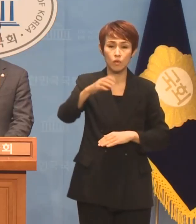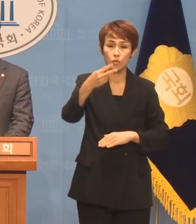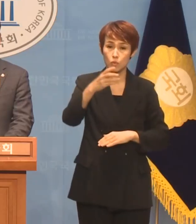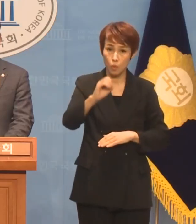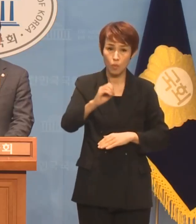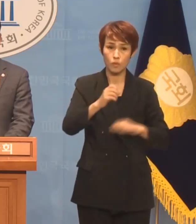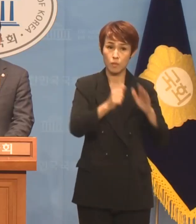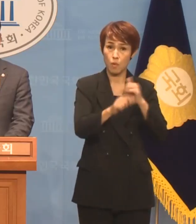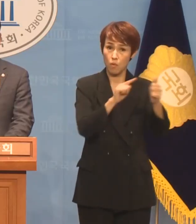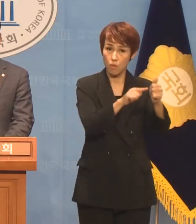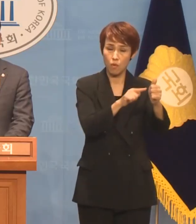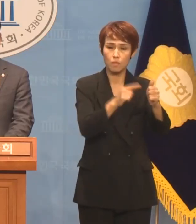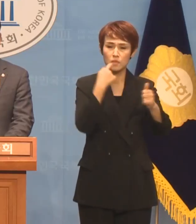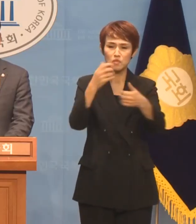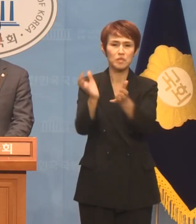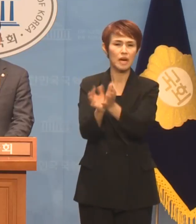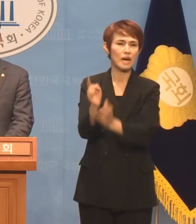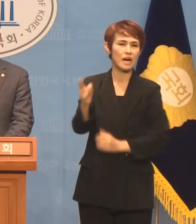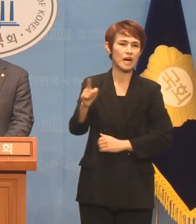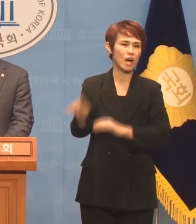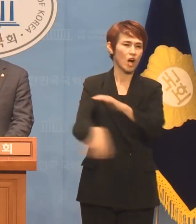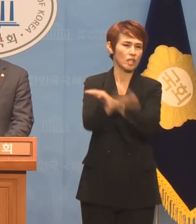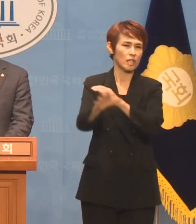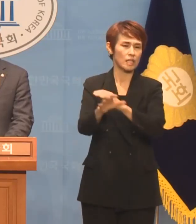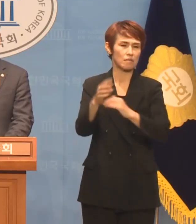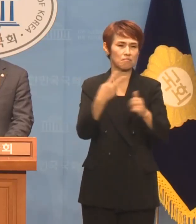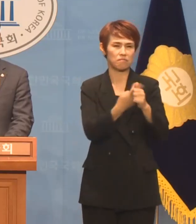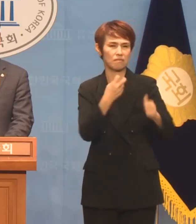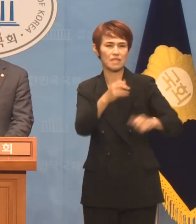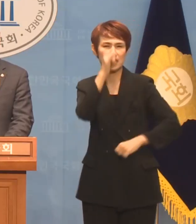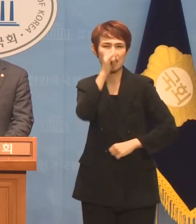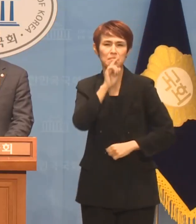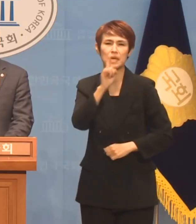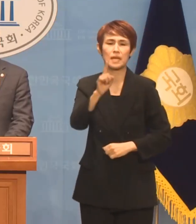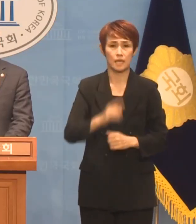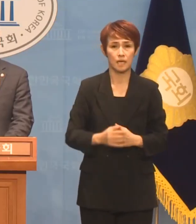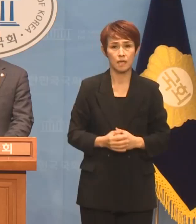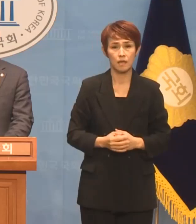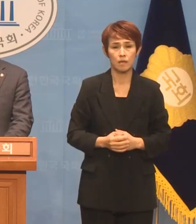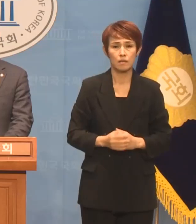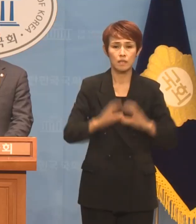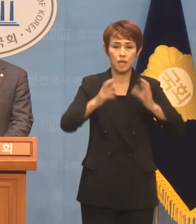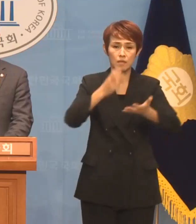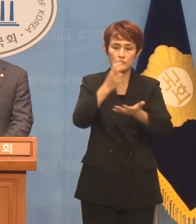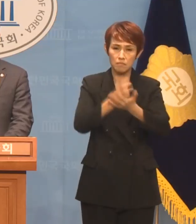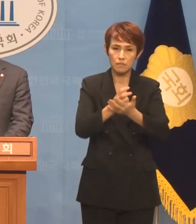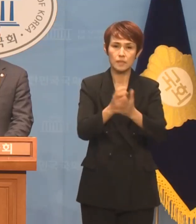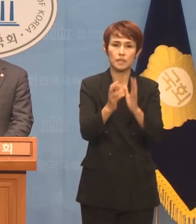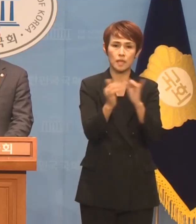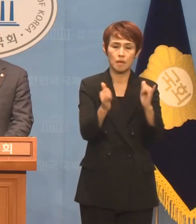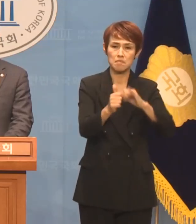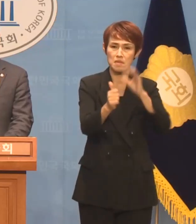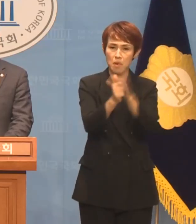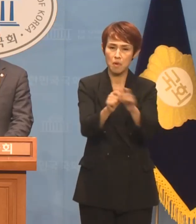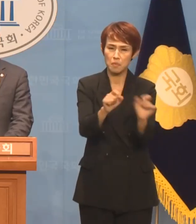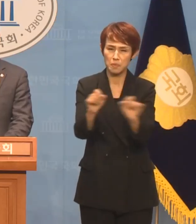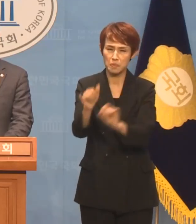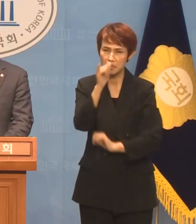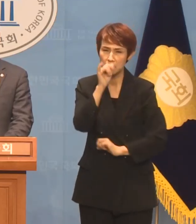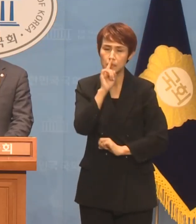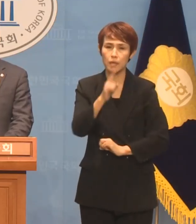원내대표는 민주당은 엉터리 탄핵소추를 마구 남발해놓고 헌법재판관 임명을